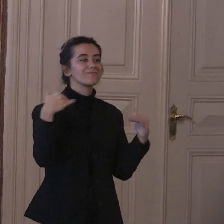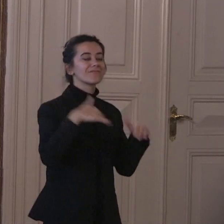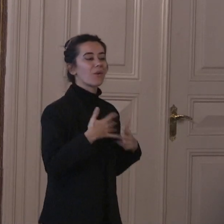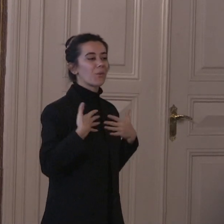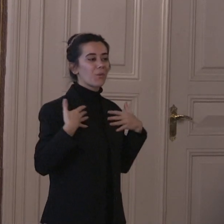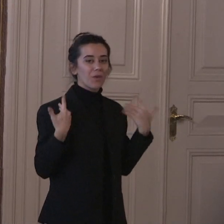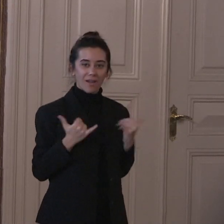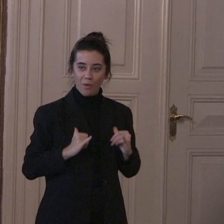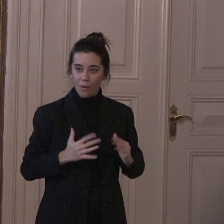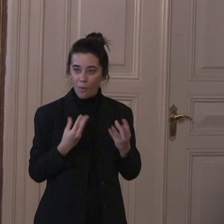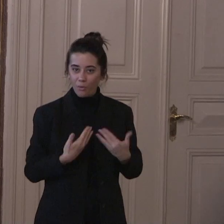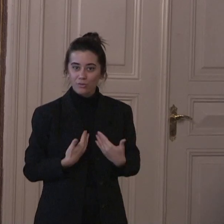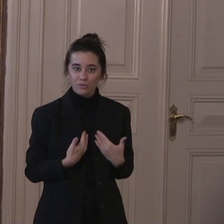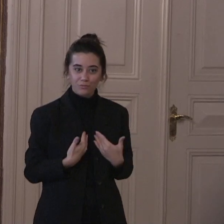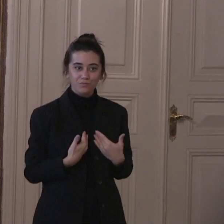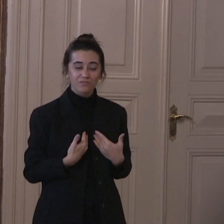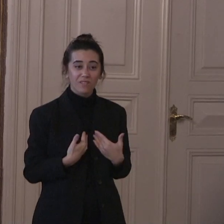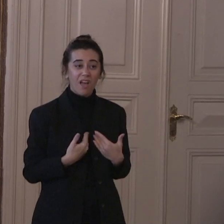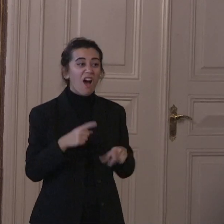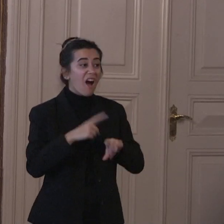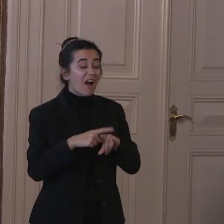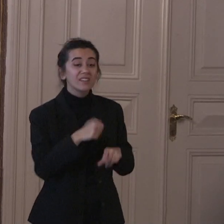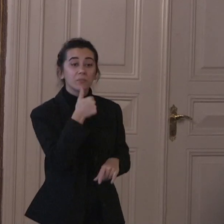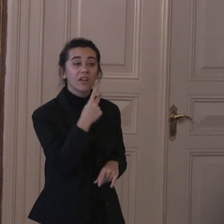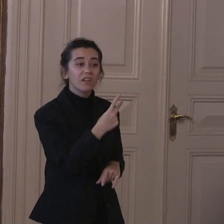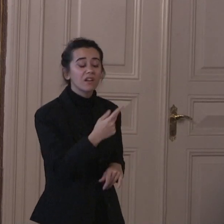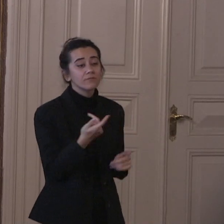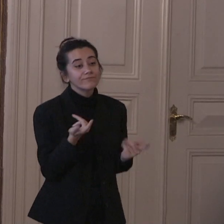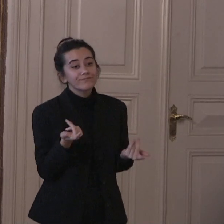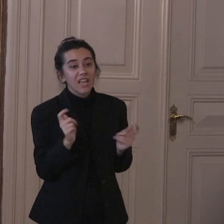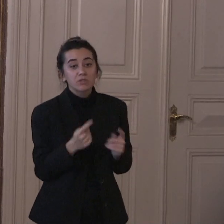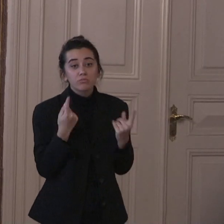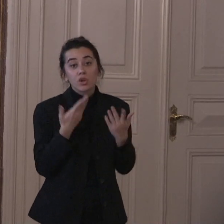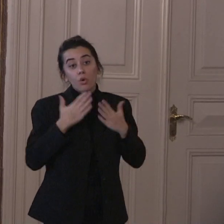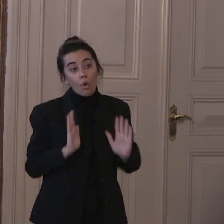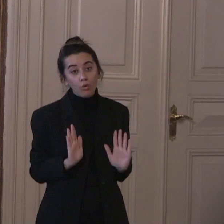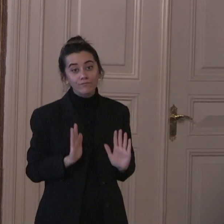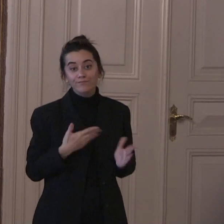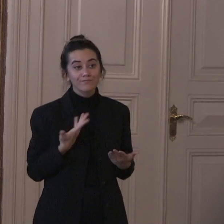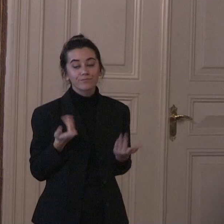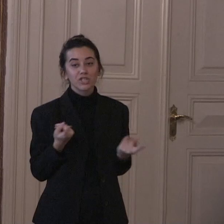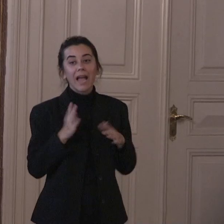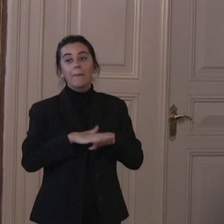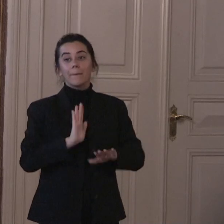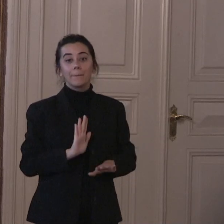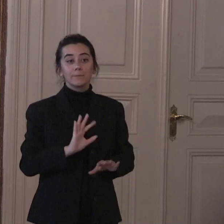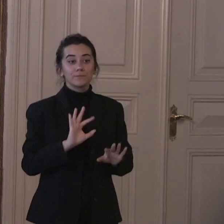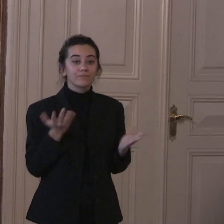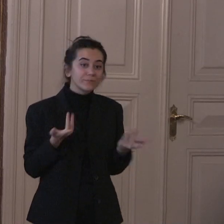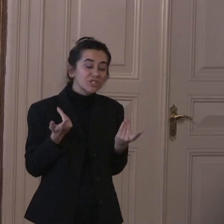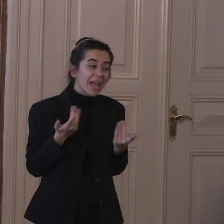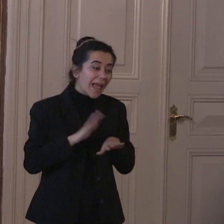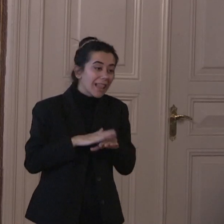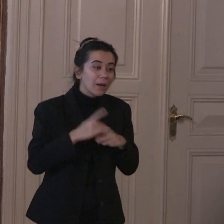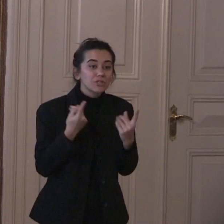Hayri abinin ağzından bir kere bile yapacak bir şey yok. Burada bir şey yapamıyoruz sözünü duymadım.